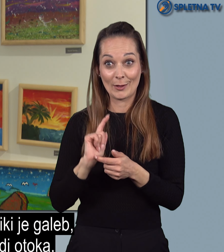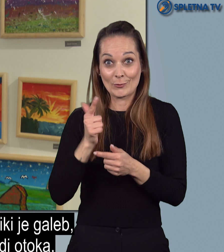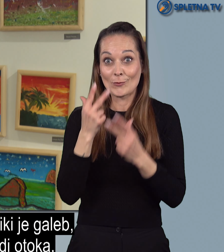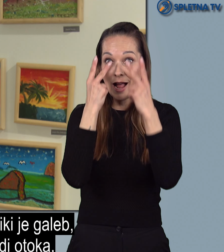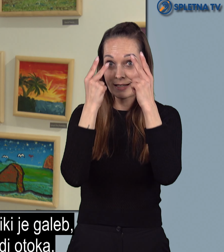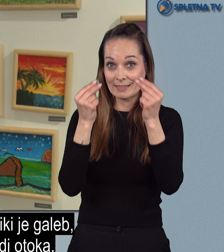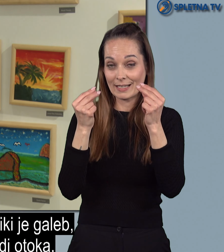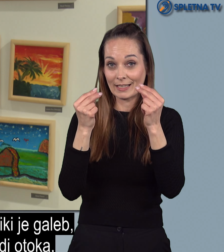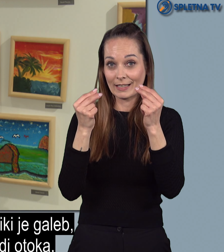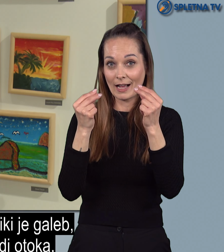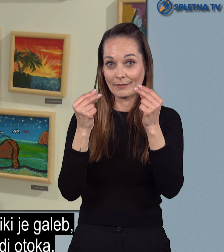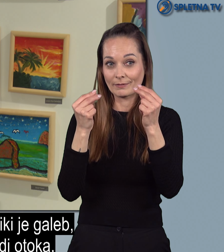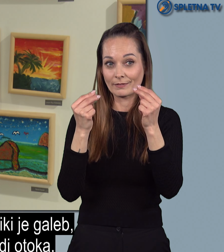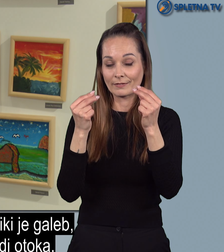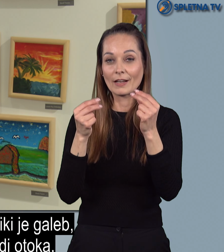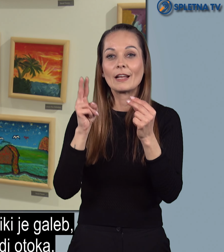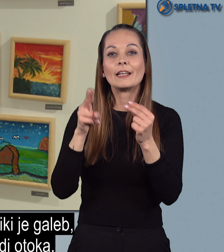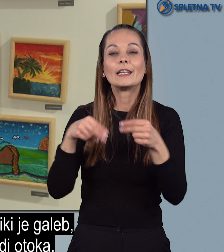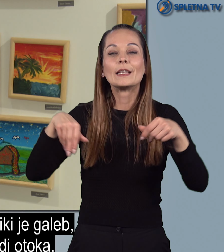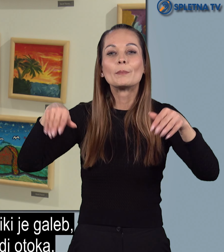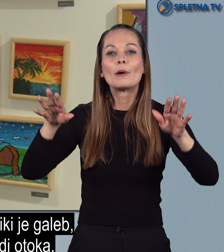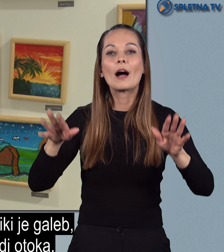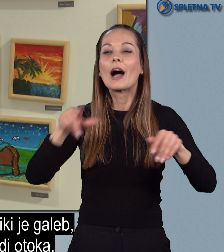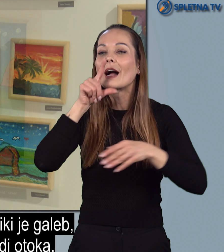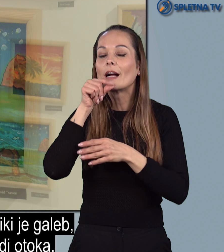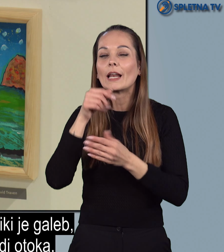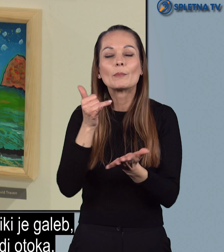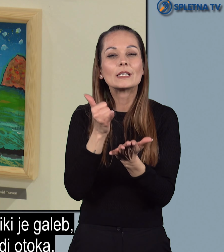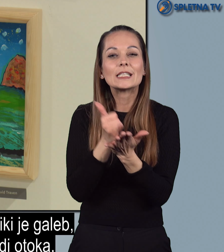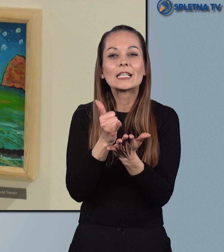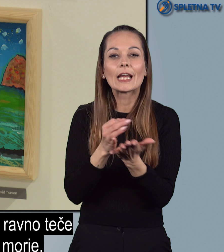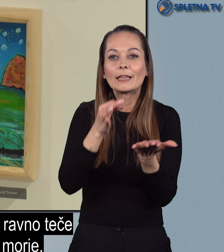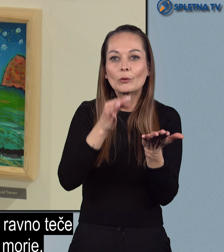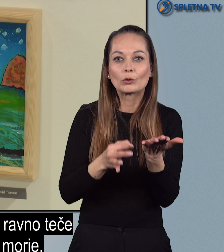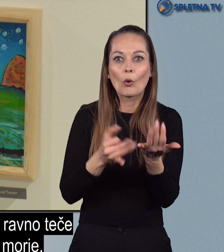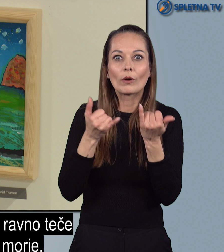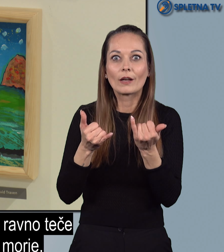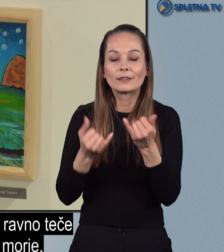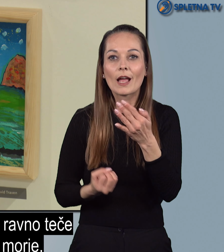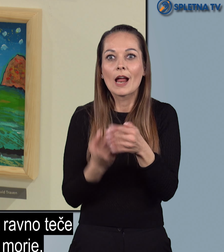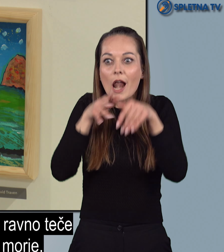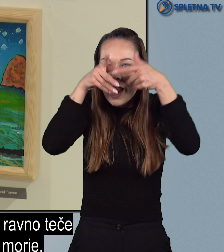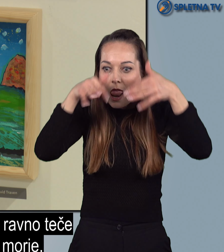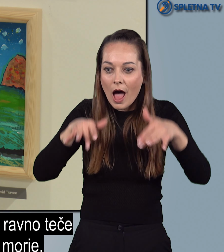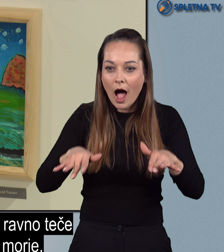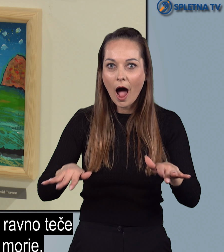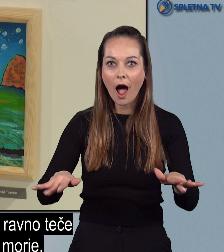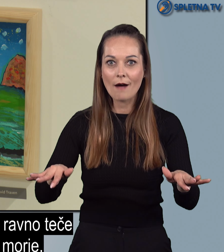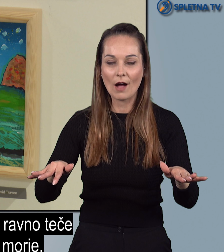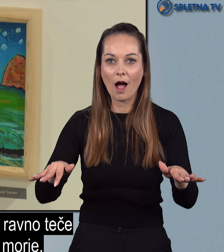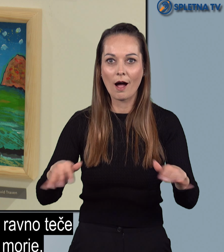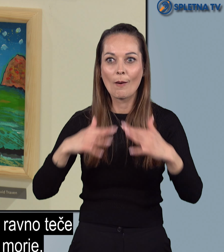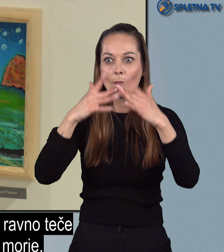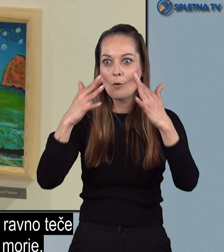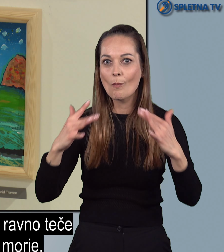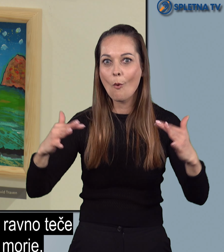drugi slik izgleda na galeb, ki je sredi otoka, ki lih lava teče dol po